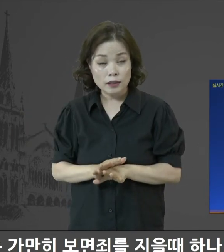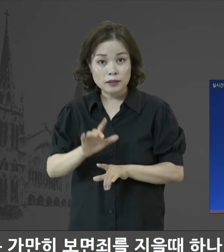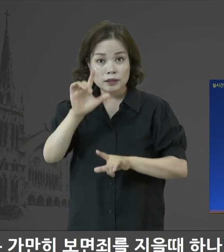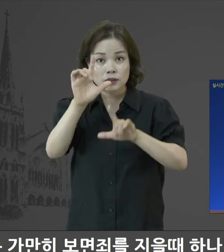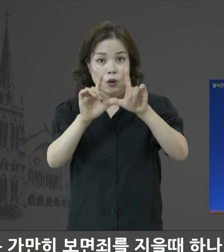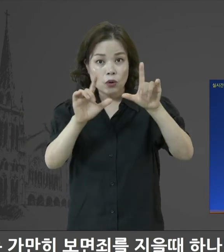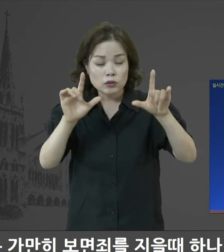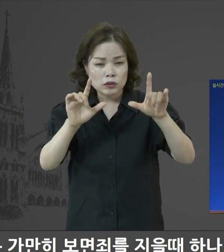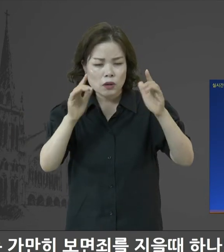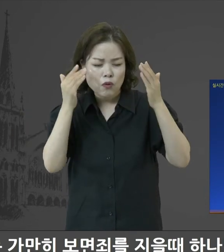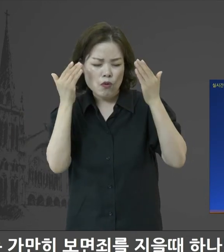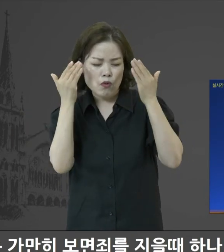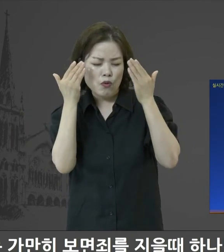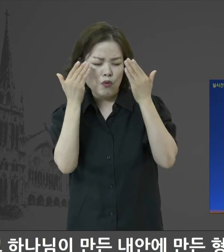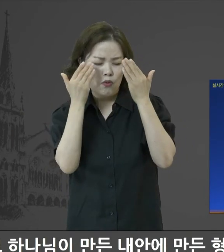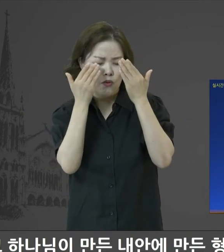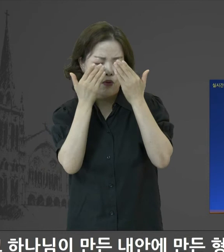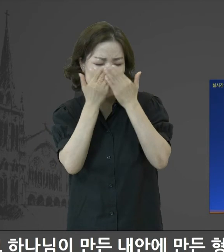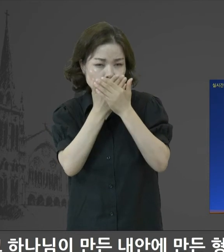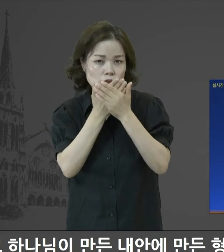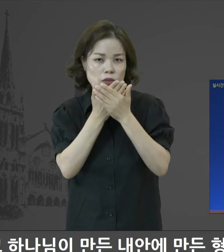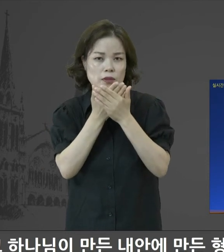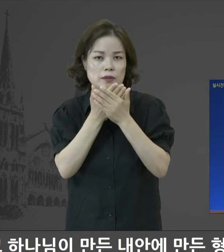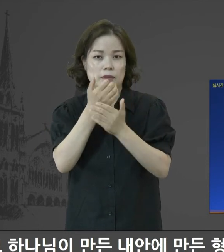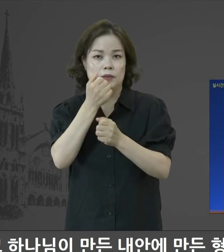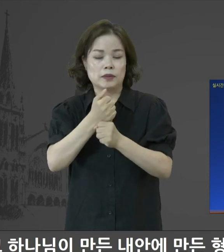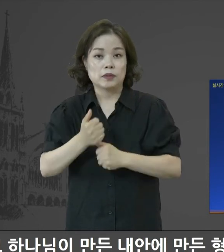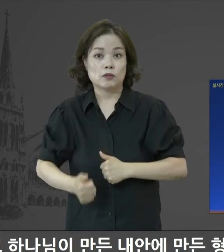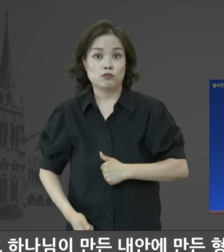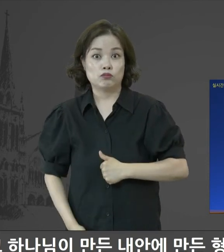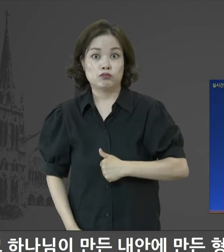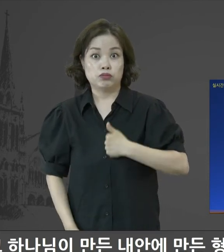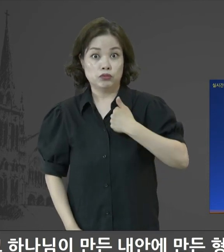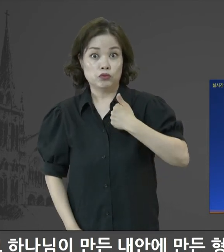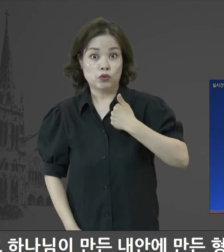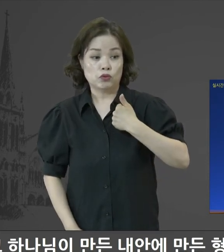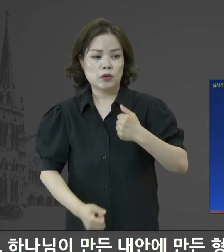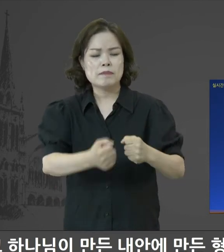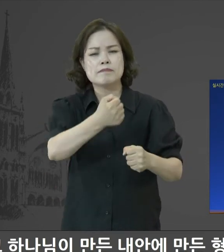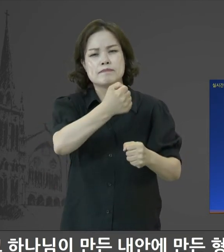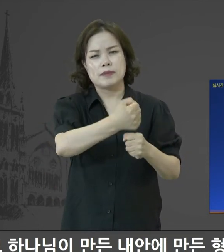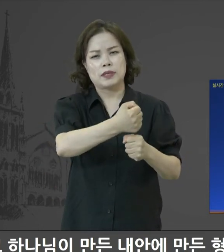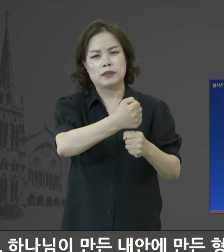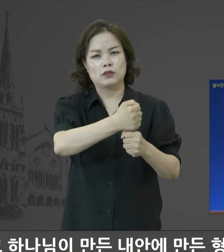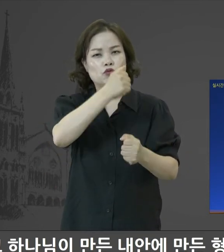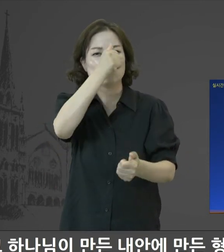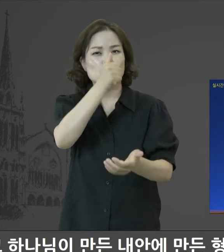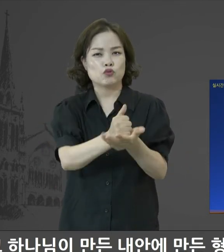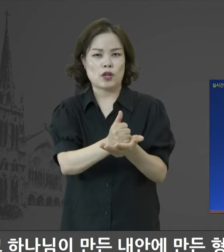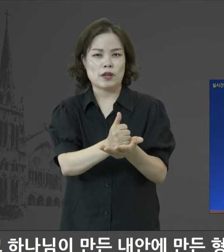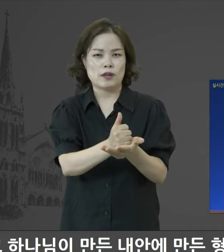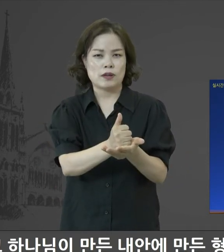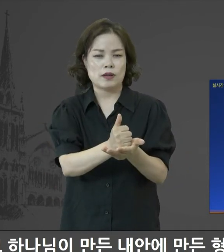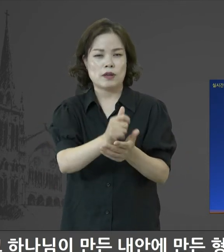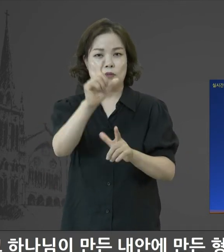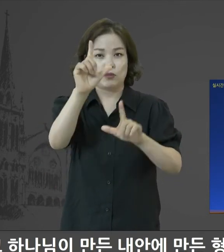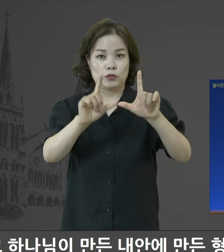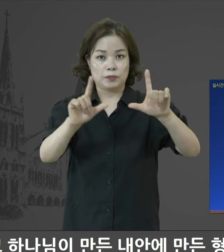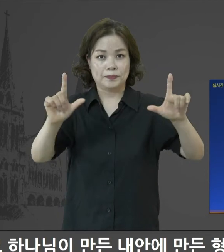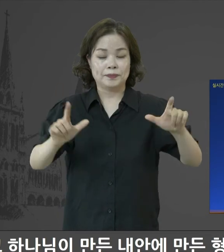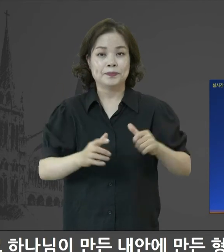형상을 어둡게 만드는 것이 분노가 만들어 놓은 죄의 모습이라는